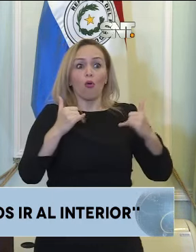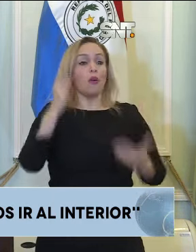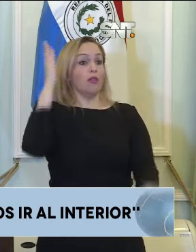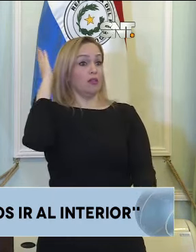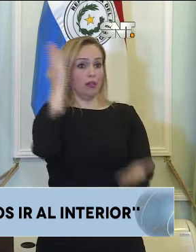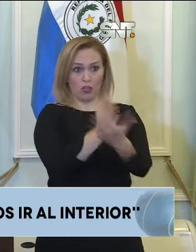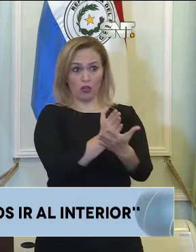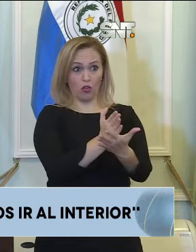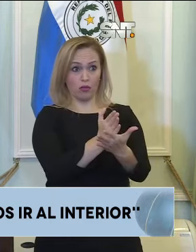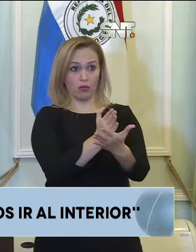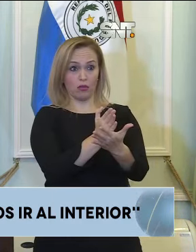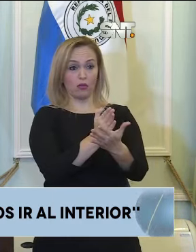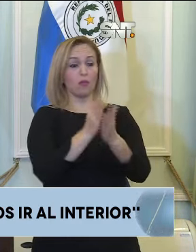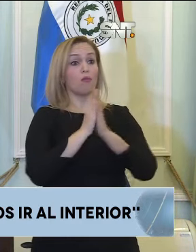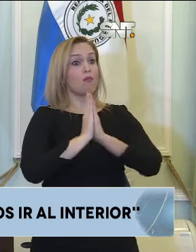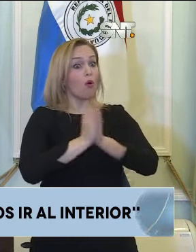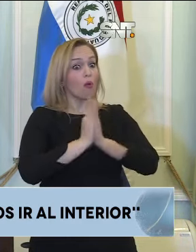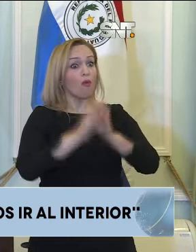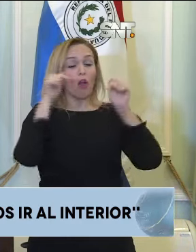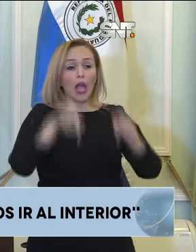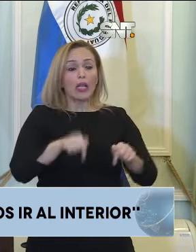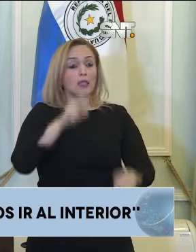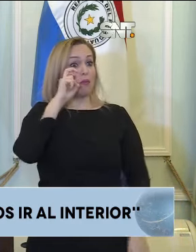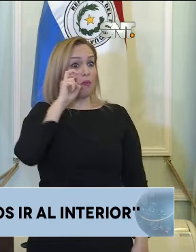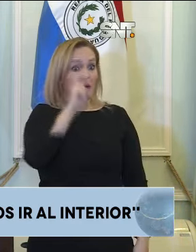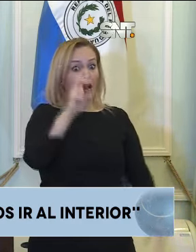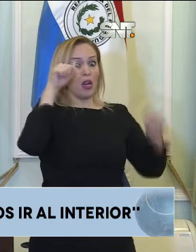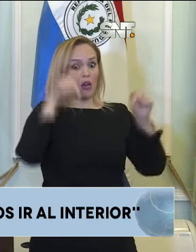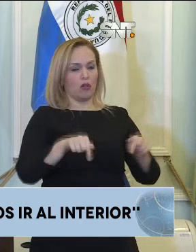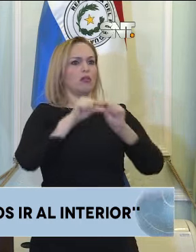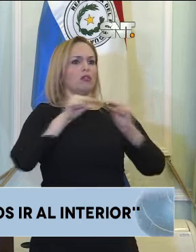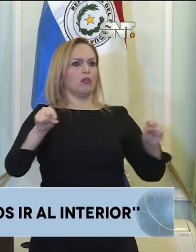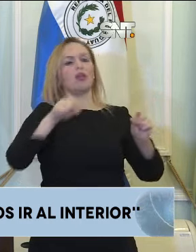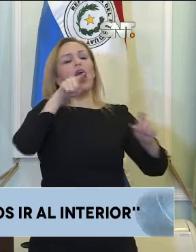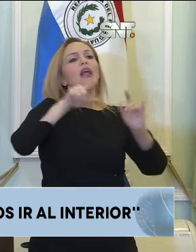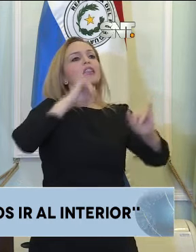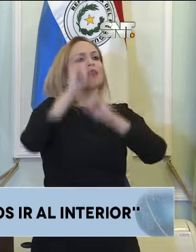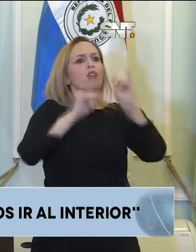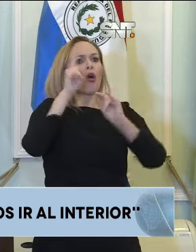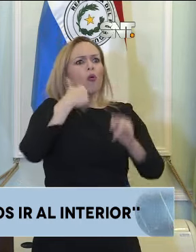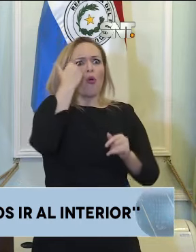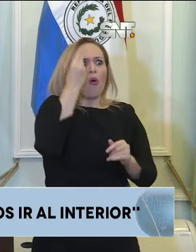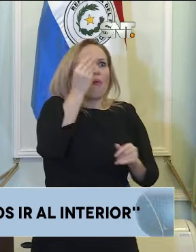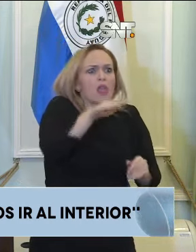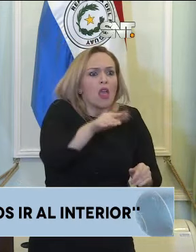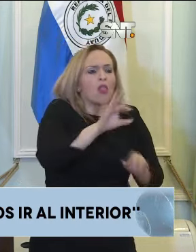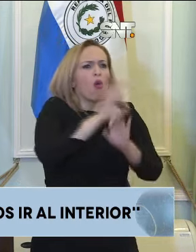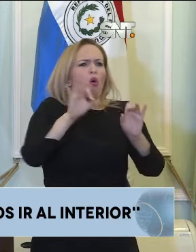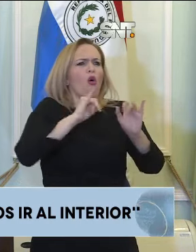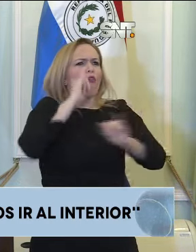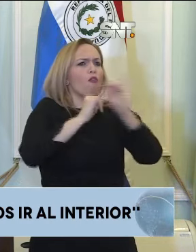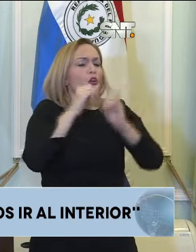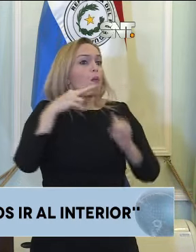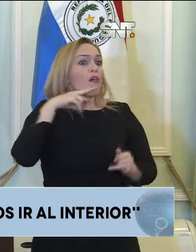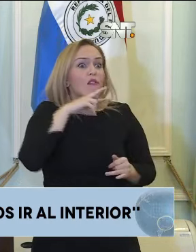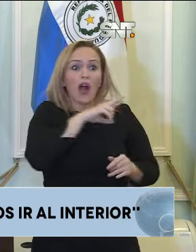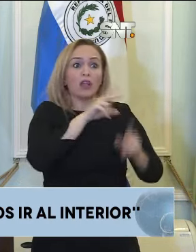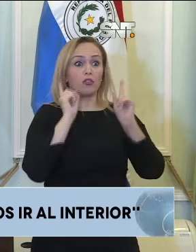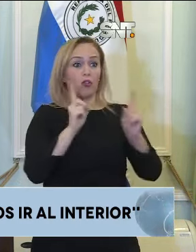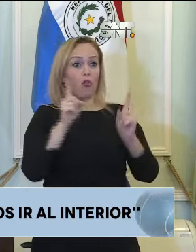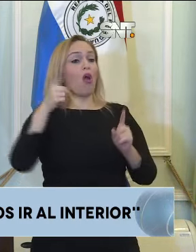peor riesgo en esta epidemia que la difusión del pánico y la desinformación. Contra eso